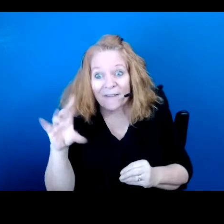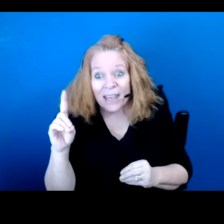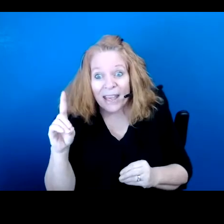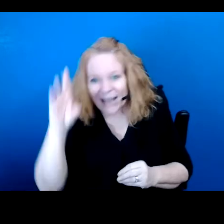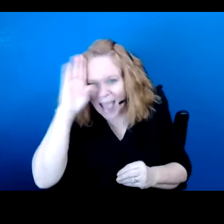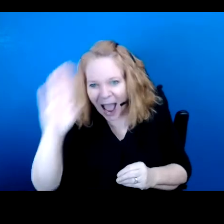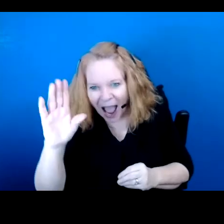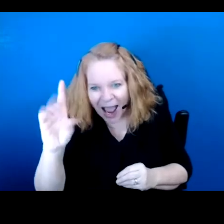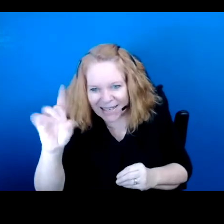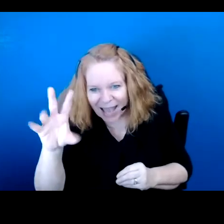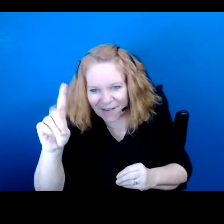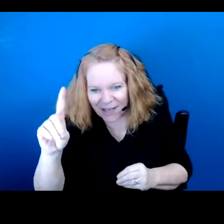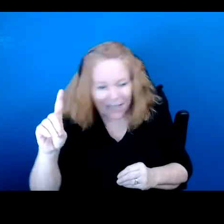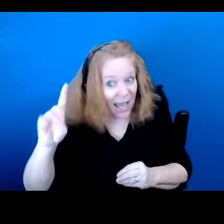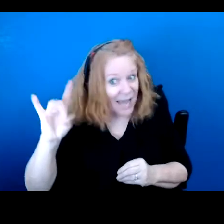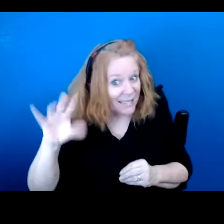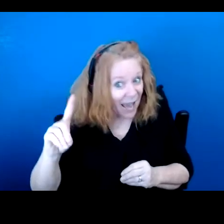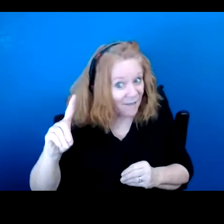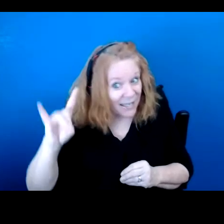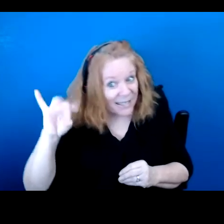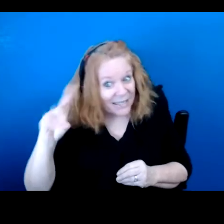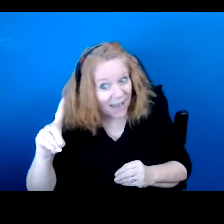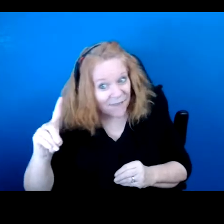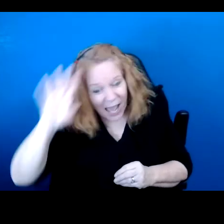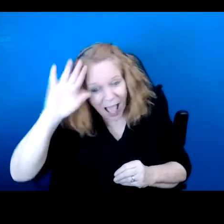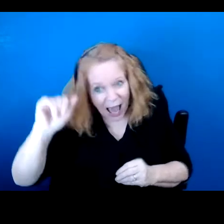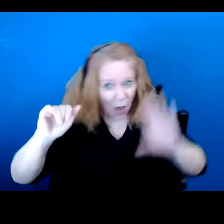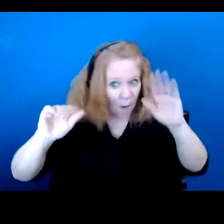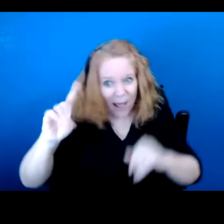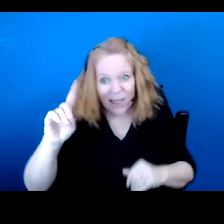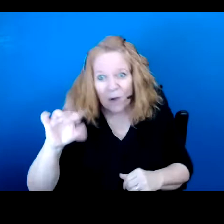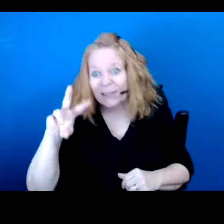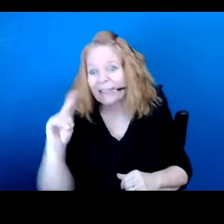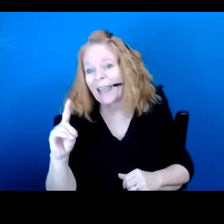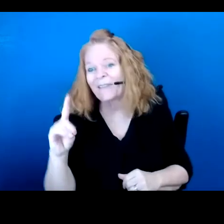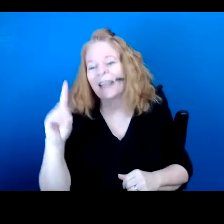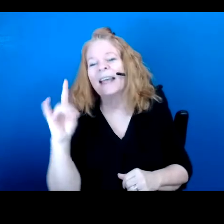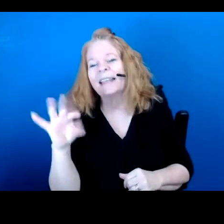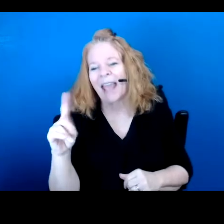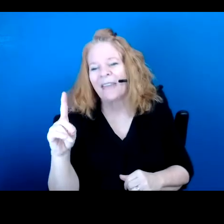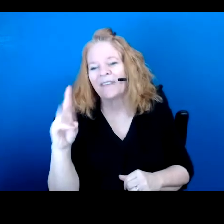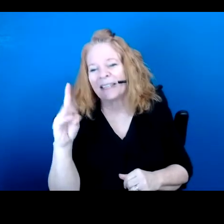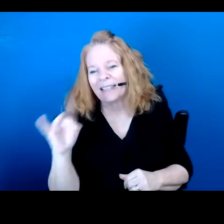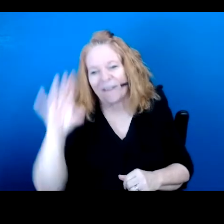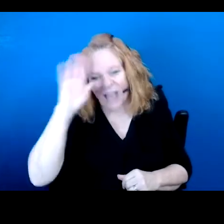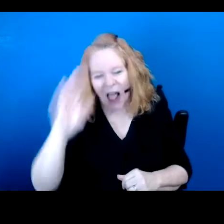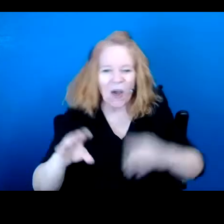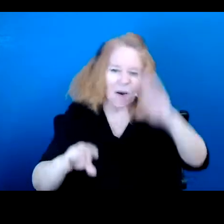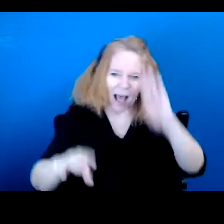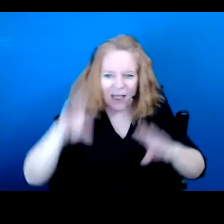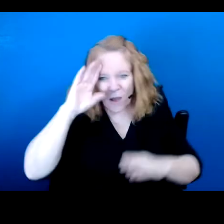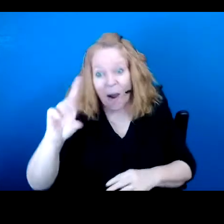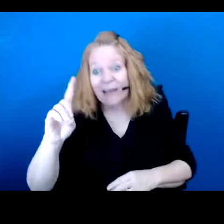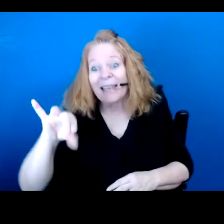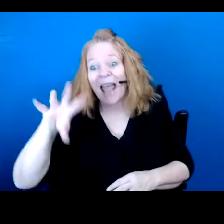hoy david david david david hola hola hola david hola hola